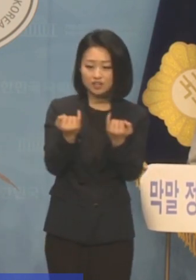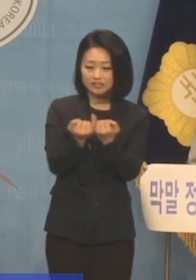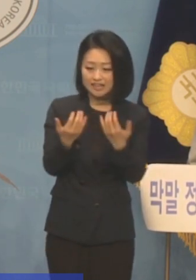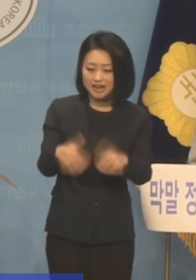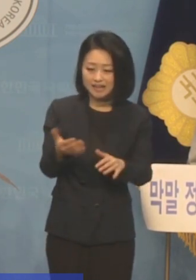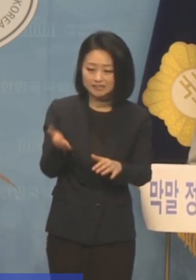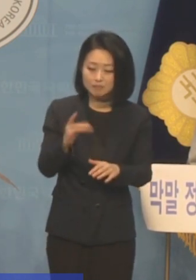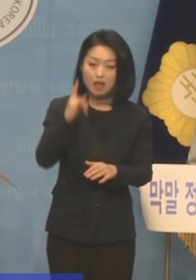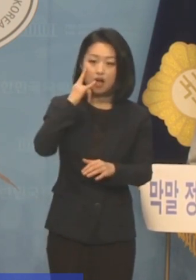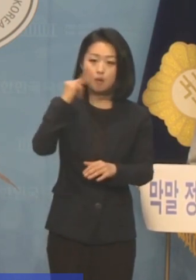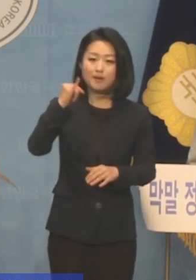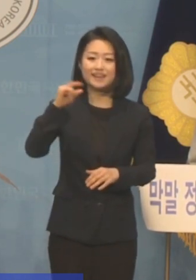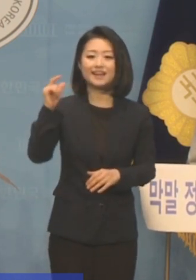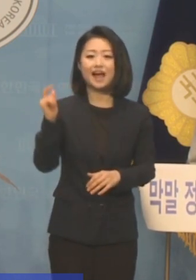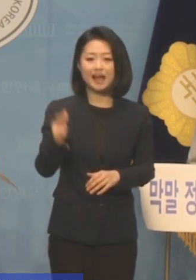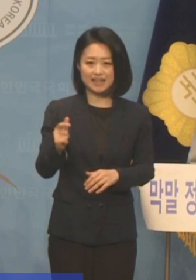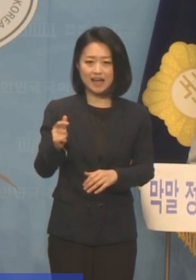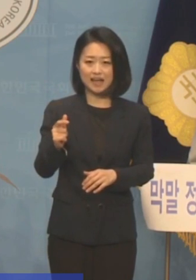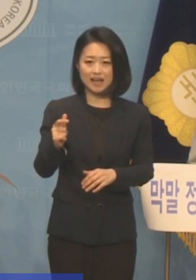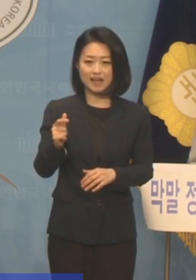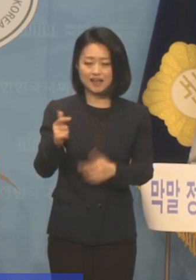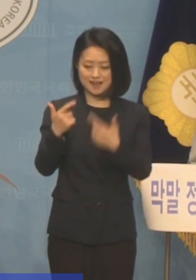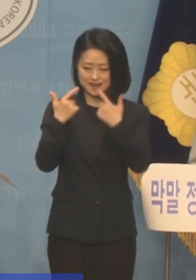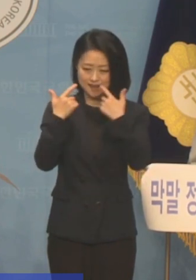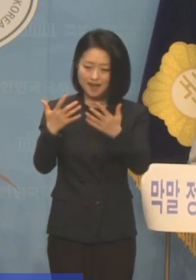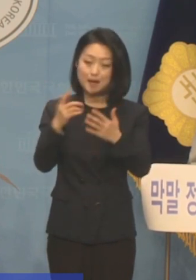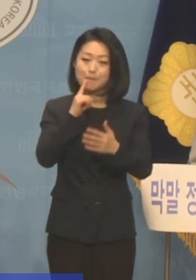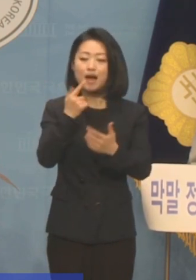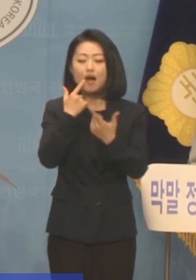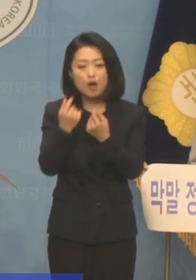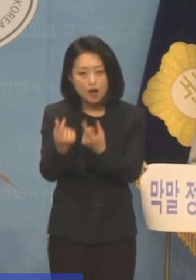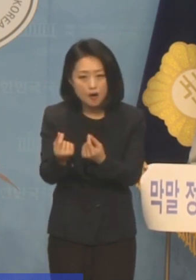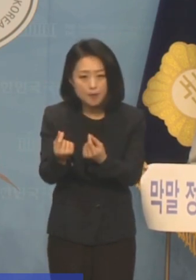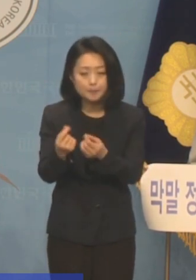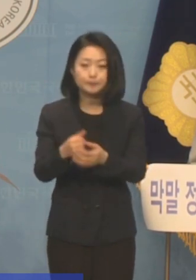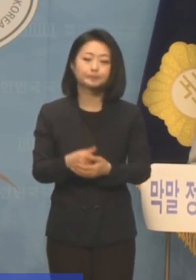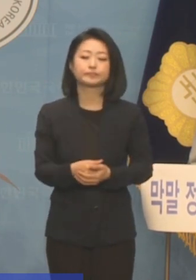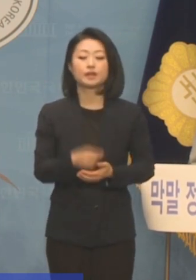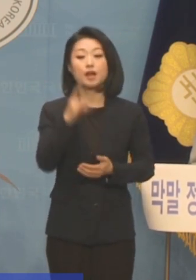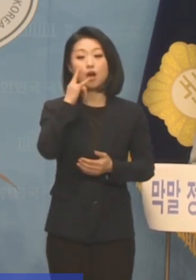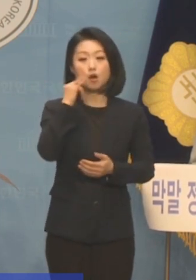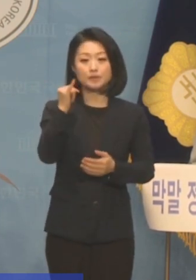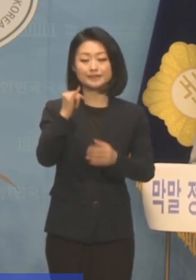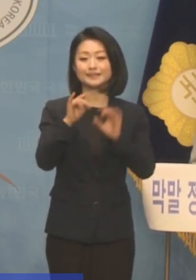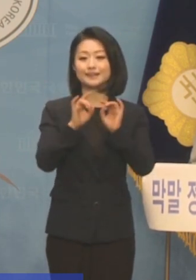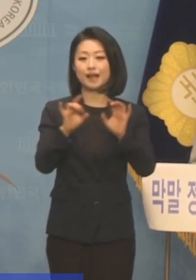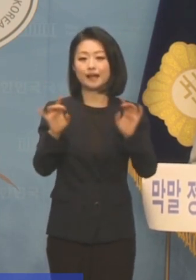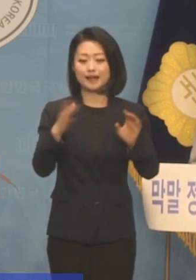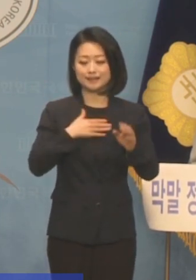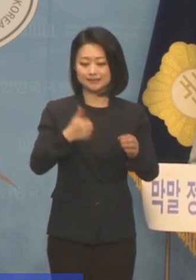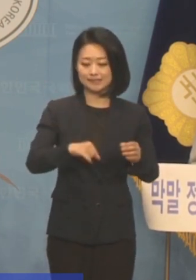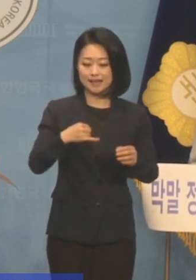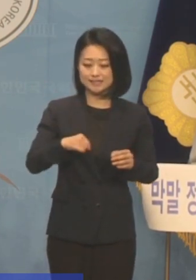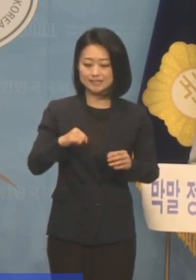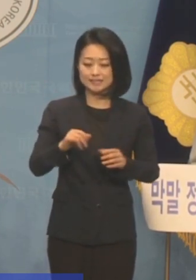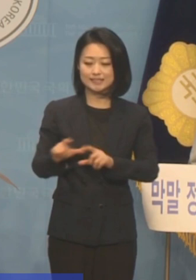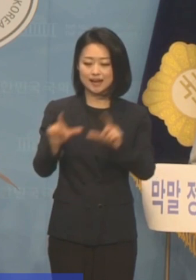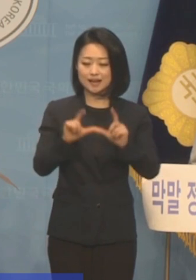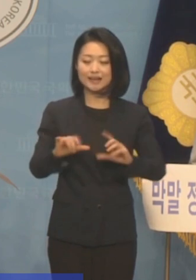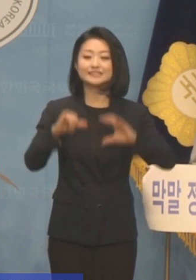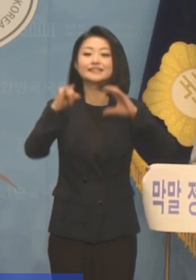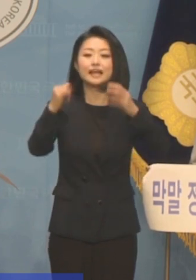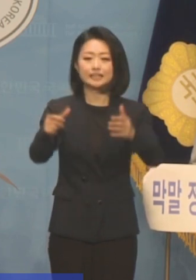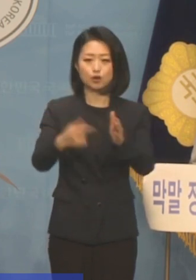약하지만 어머니는 강하다는 말이 있습니다 그렇습니다 어머니는 각자 내 자식이 살아가야 할 세상이기